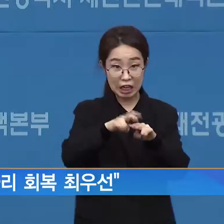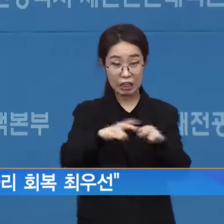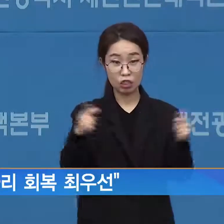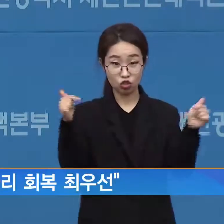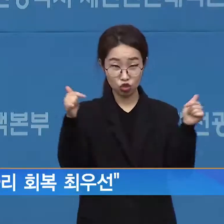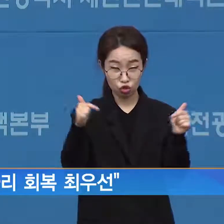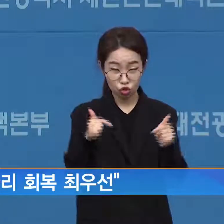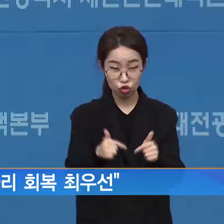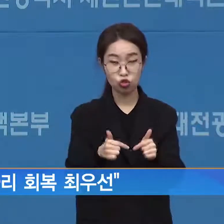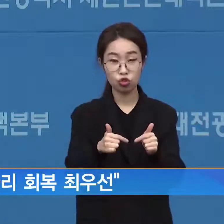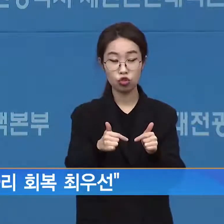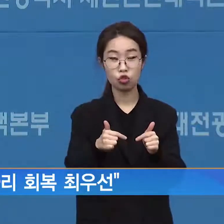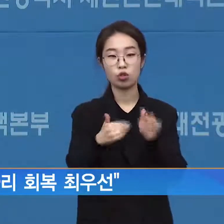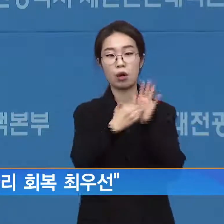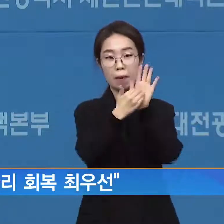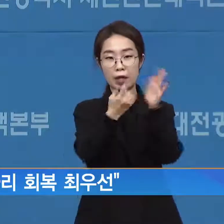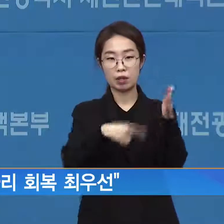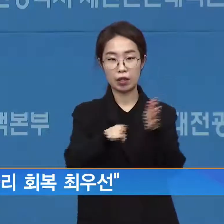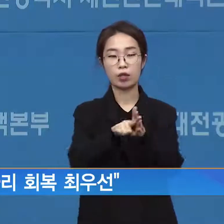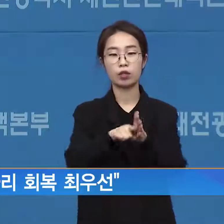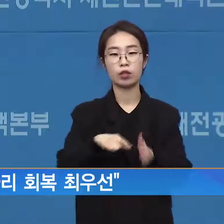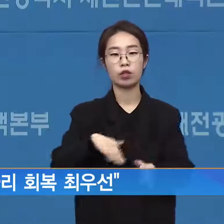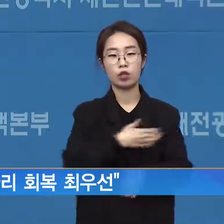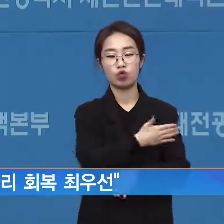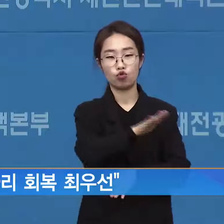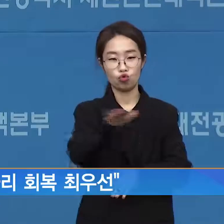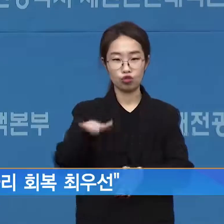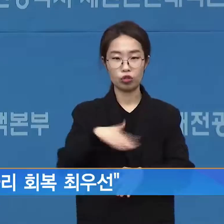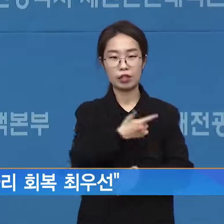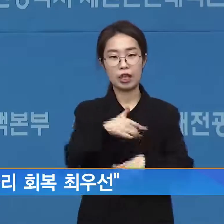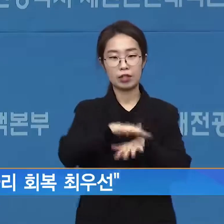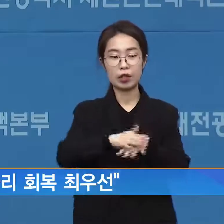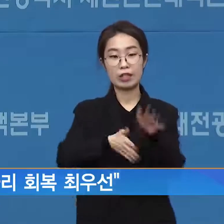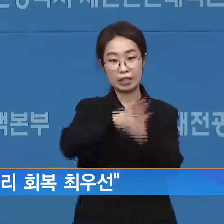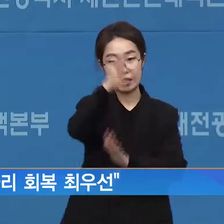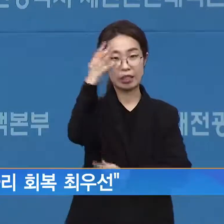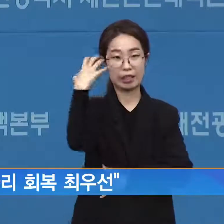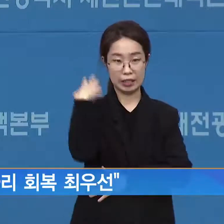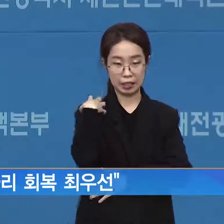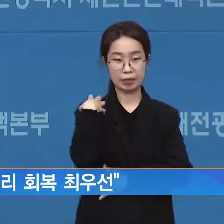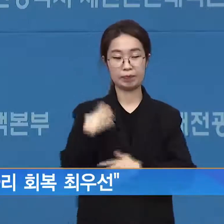것은 대전시의 의무이자 책임이기 때문입니다.